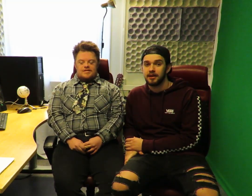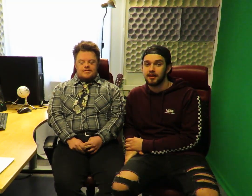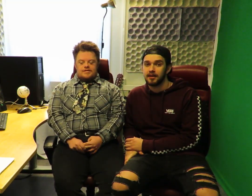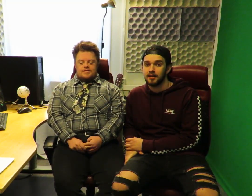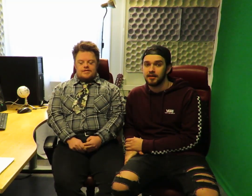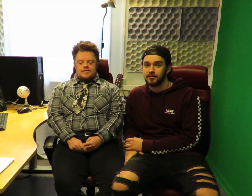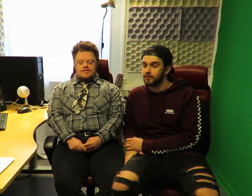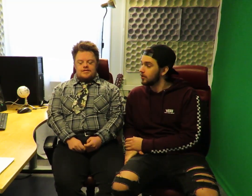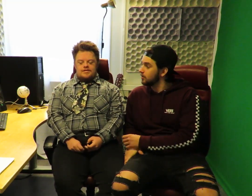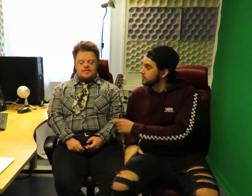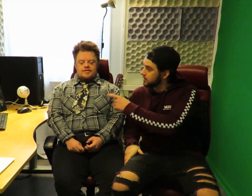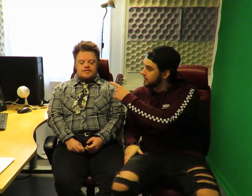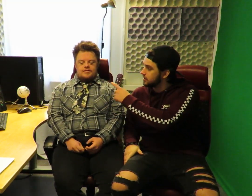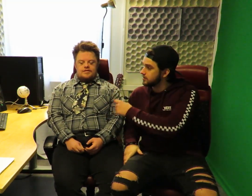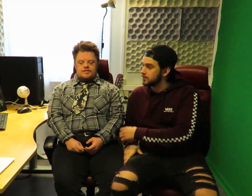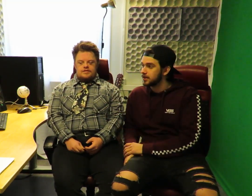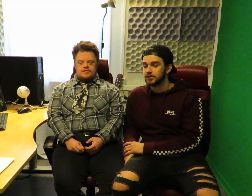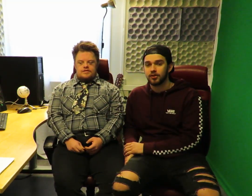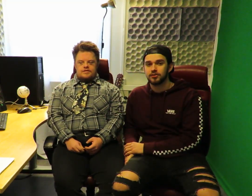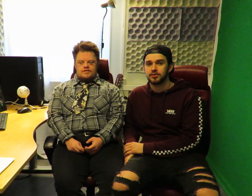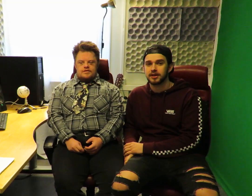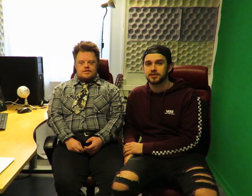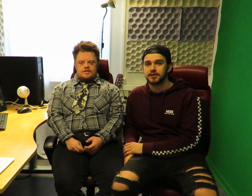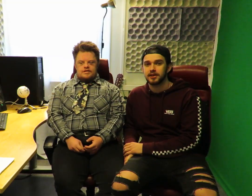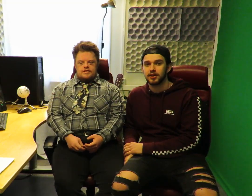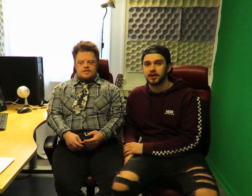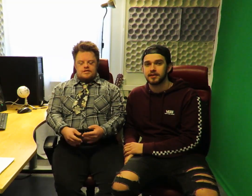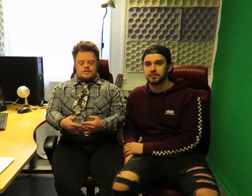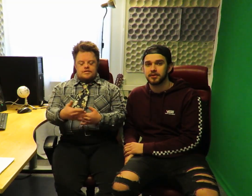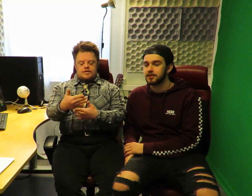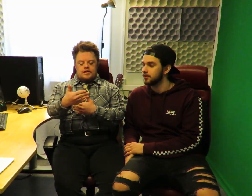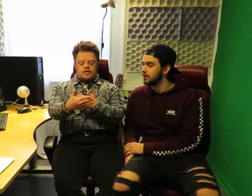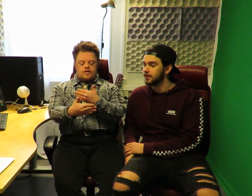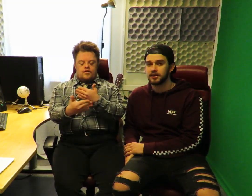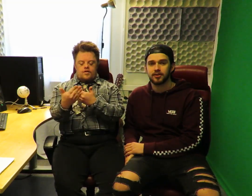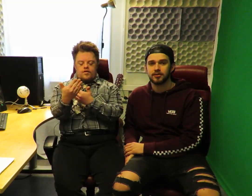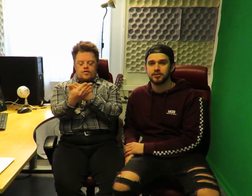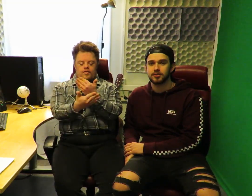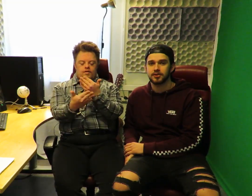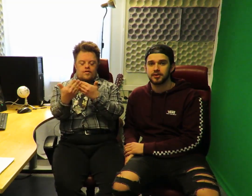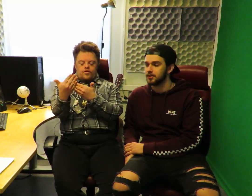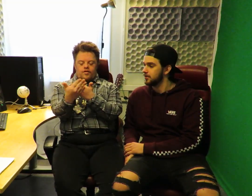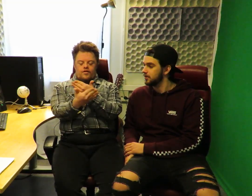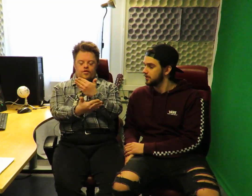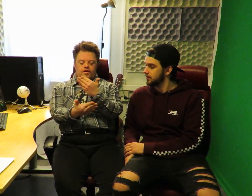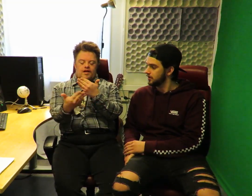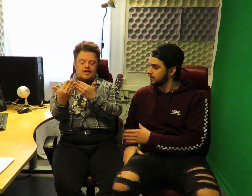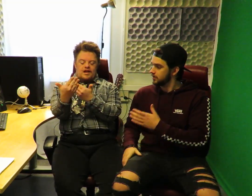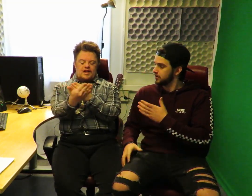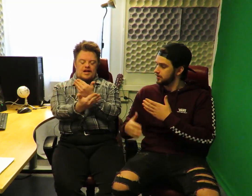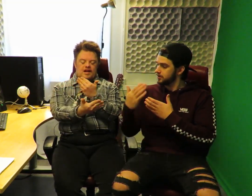Men vi har ju också en dator här som vi gör allting på. Hur gör man en dator? Dator nu så.